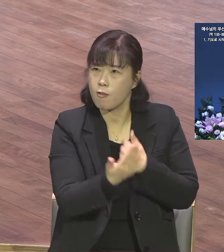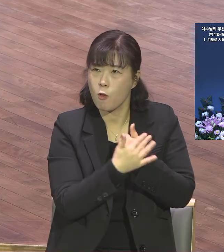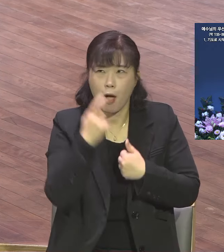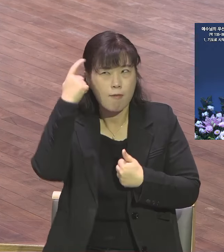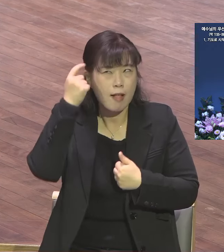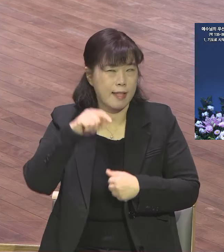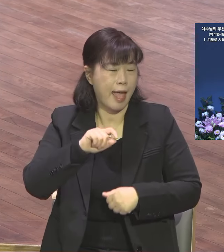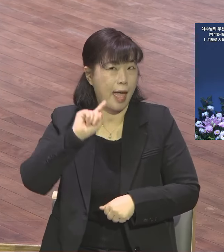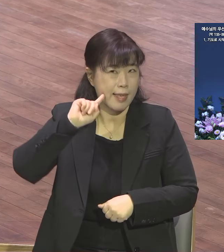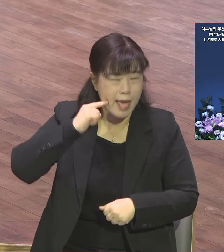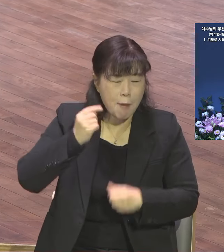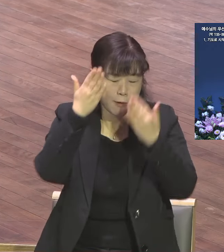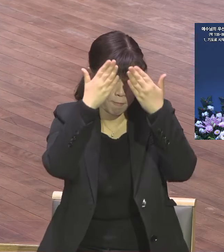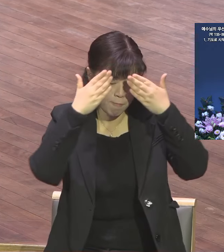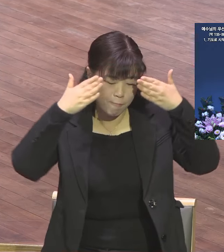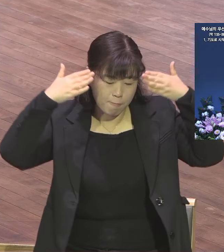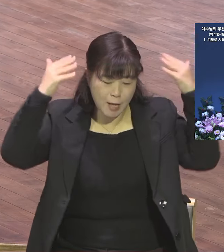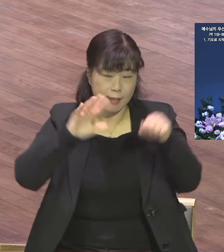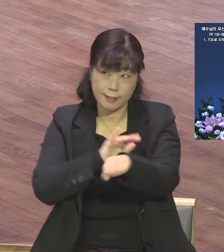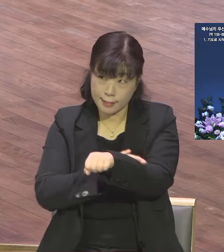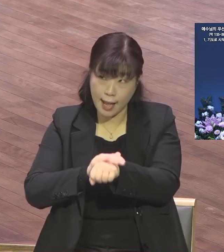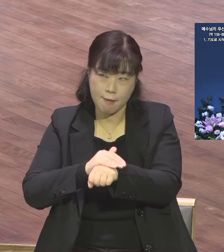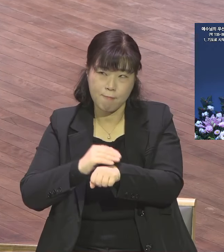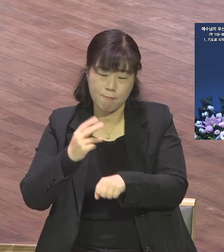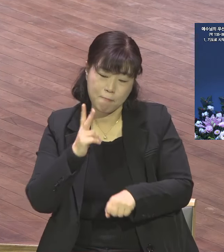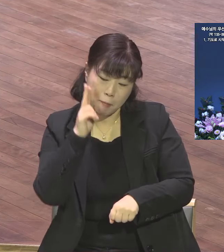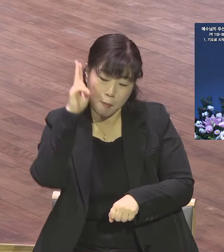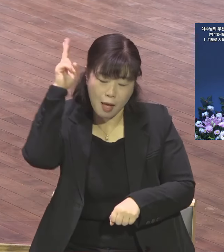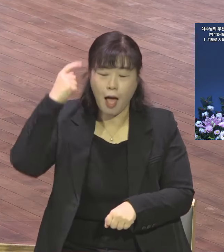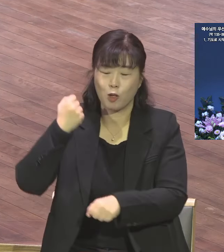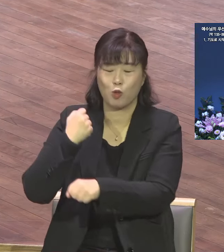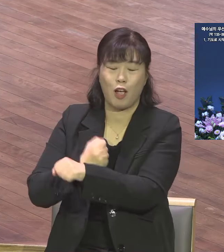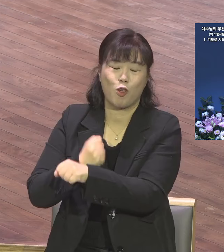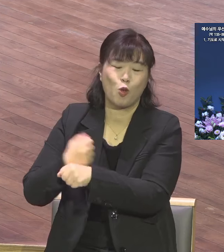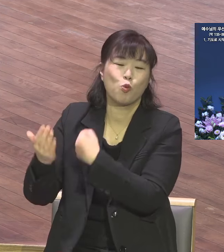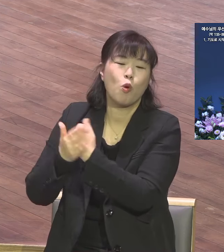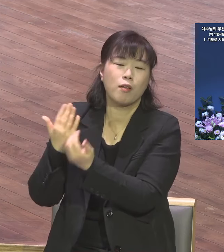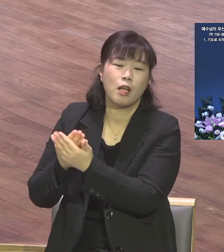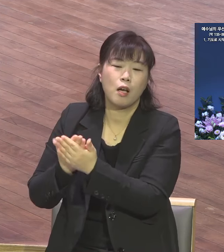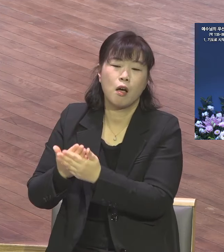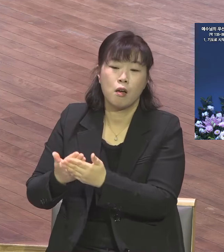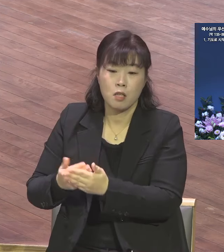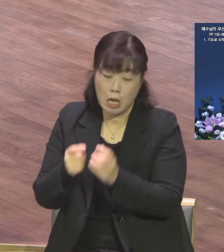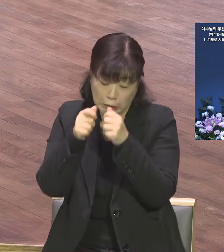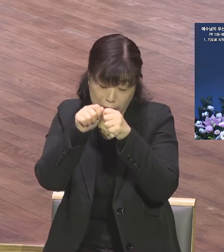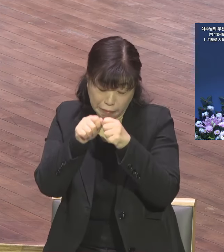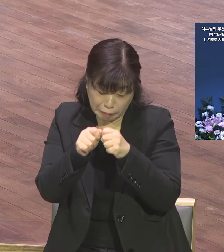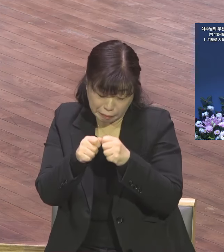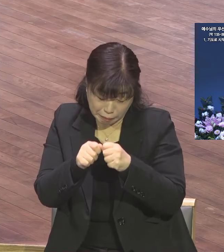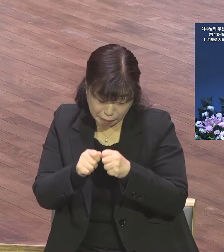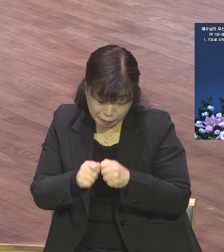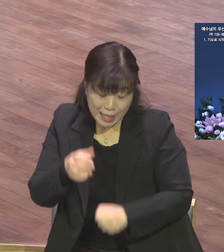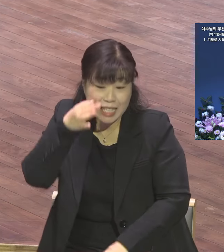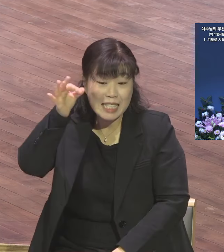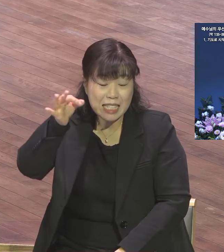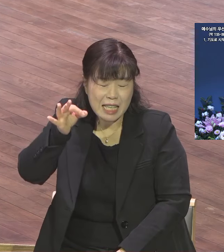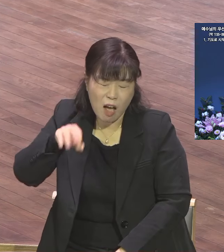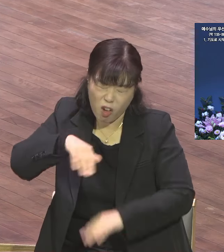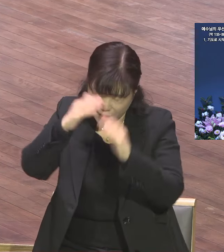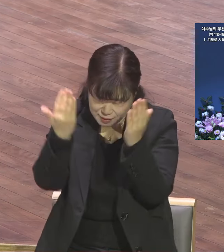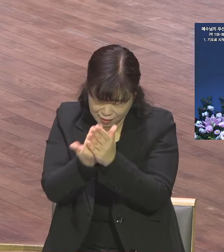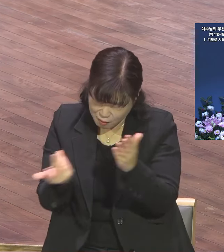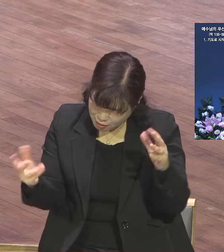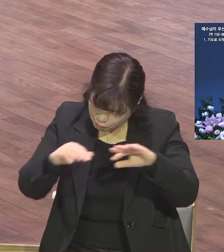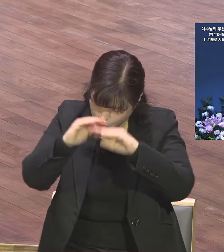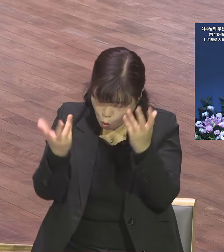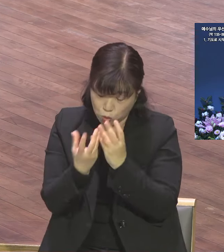자 이렇게 미리 우리가 신앙생활한 것은요 기도하는 미리 성인도 뭔지 아세요? 미리 역하는 미리